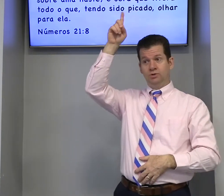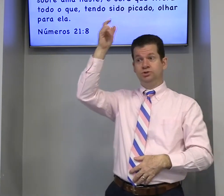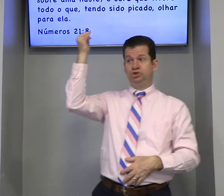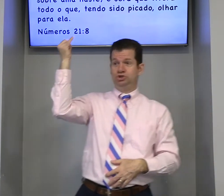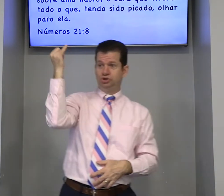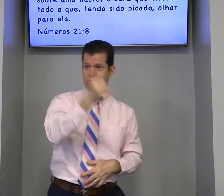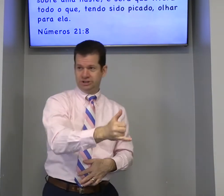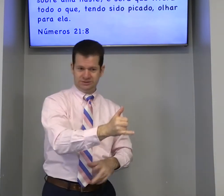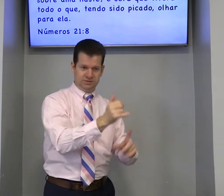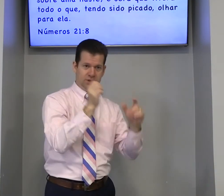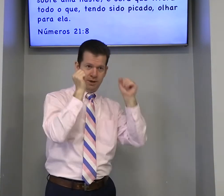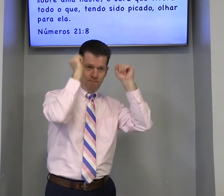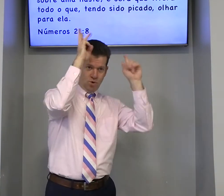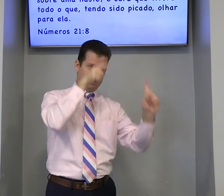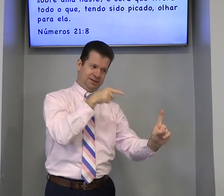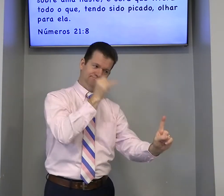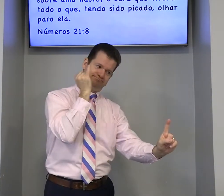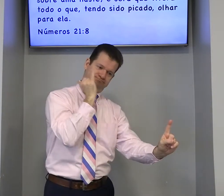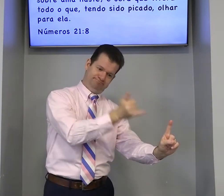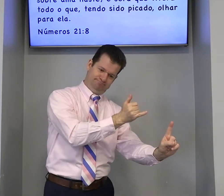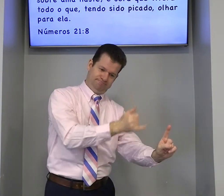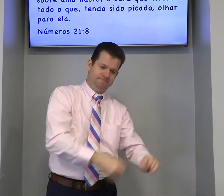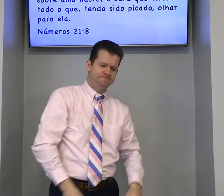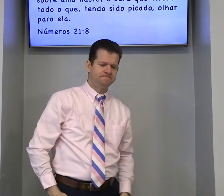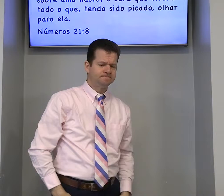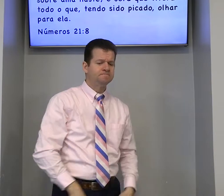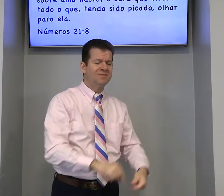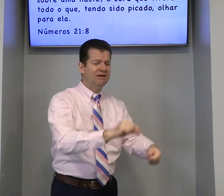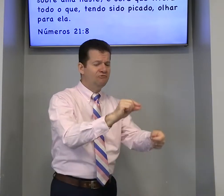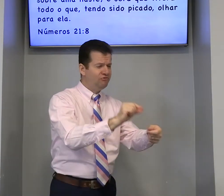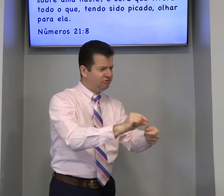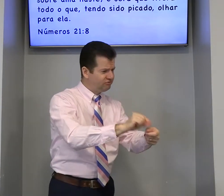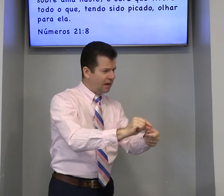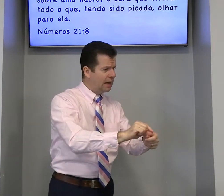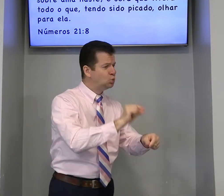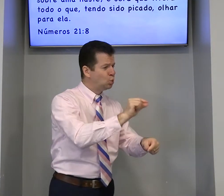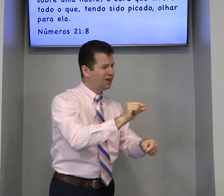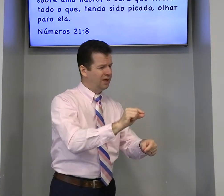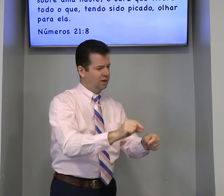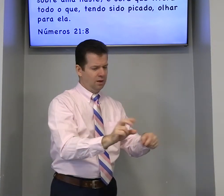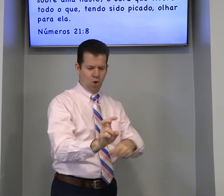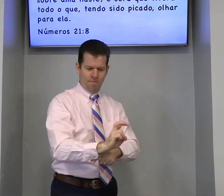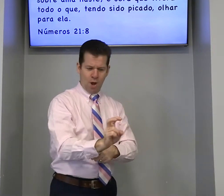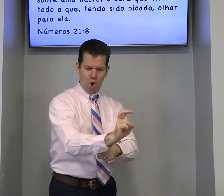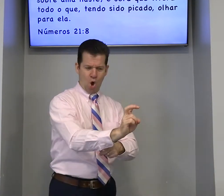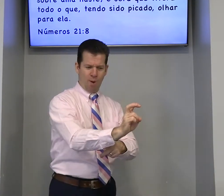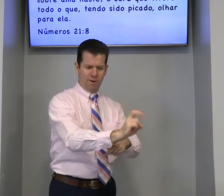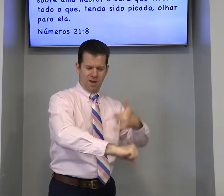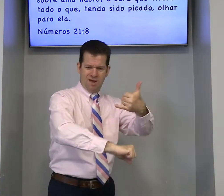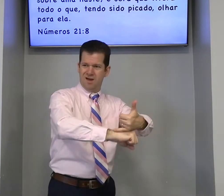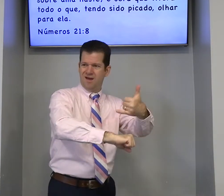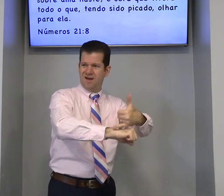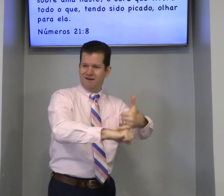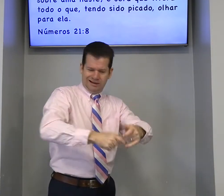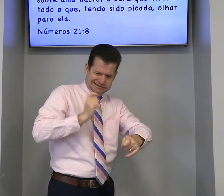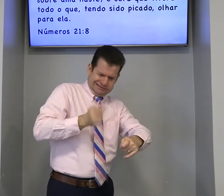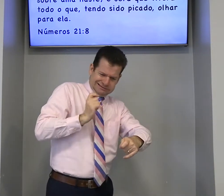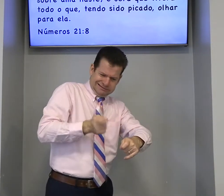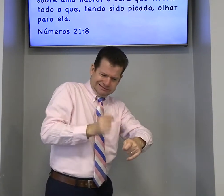mandar uma solução. E disse o Senhor a Moisés: faz-te uma serpente